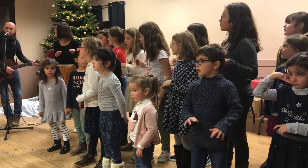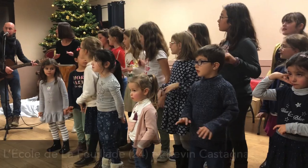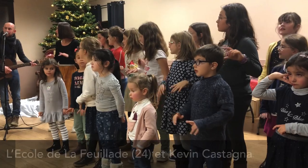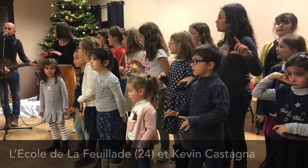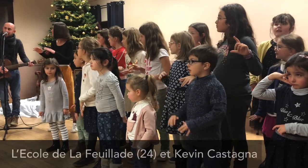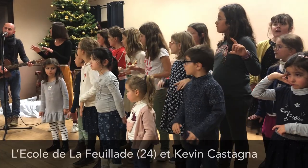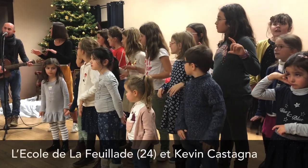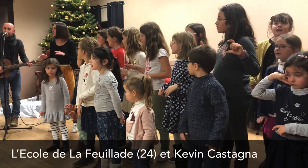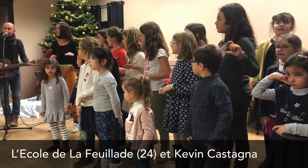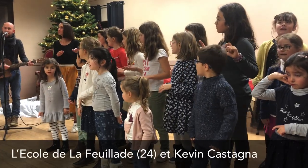là